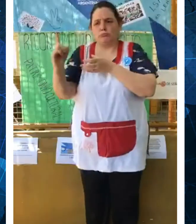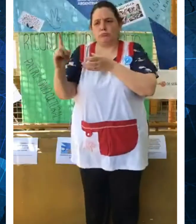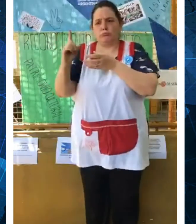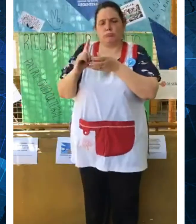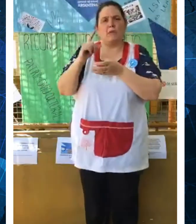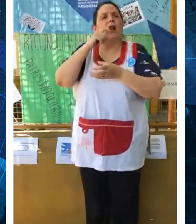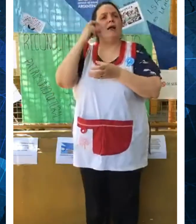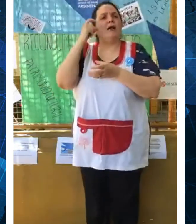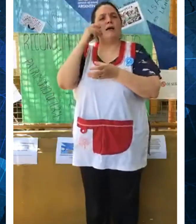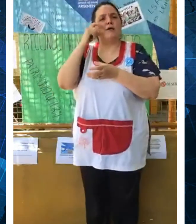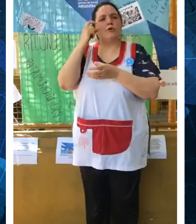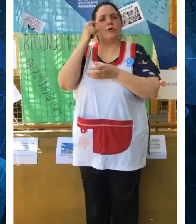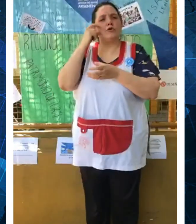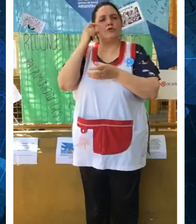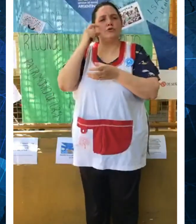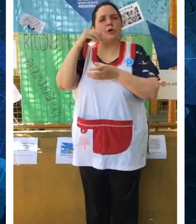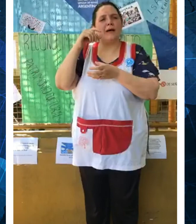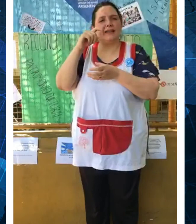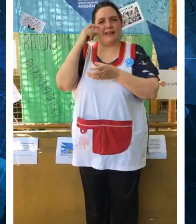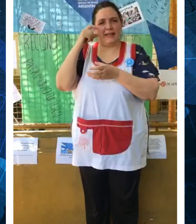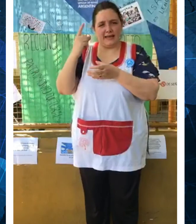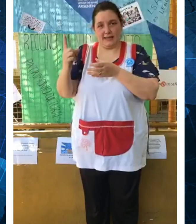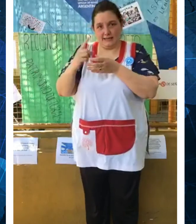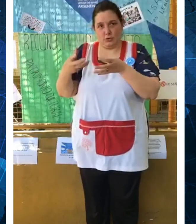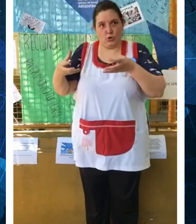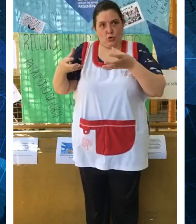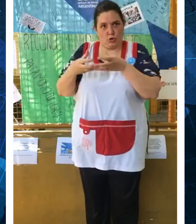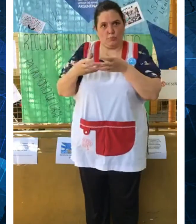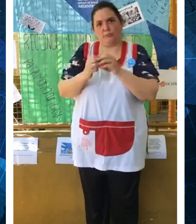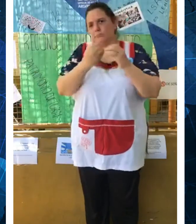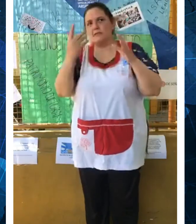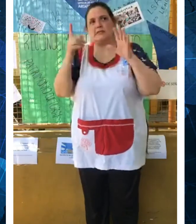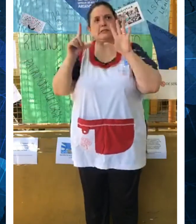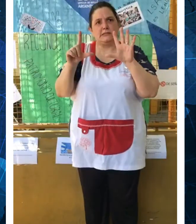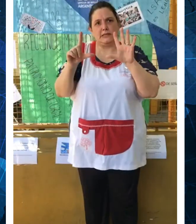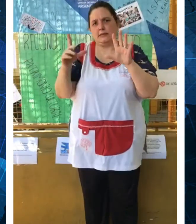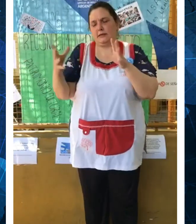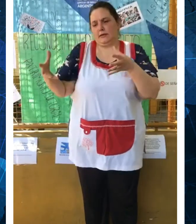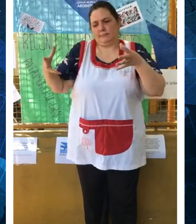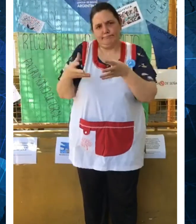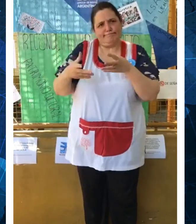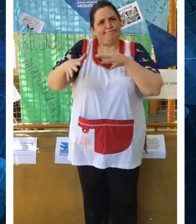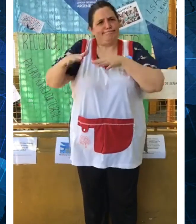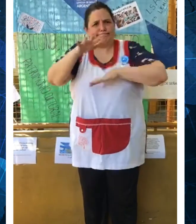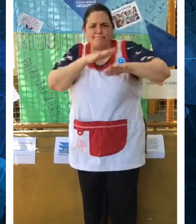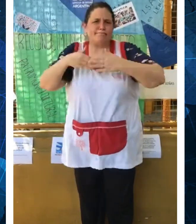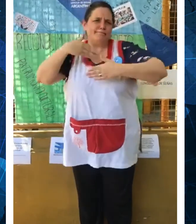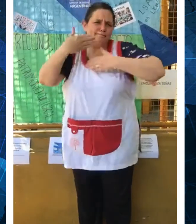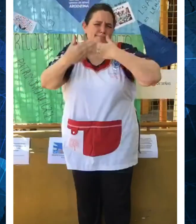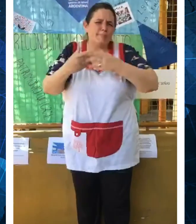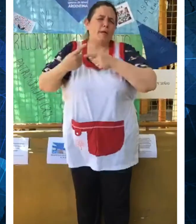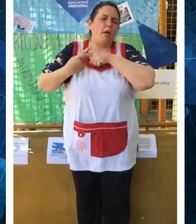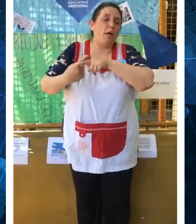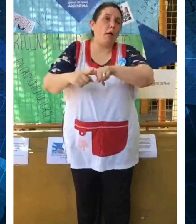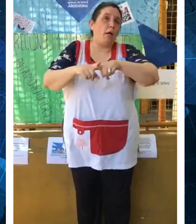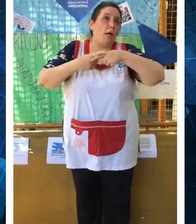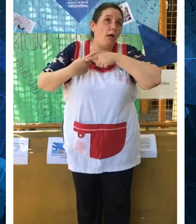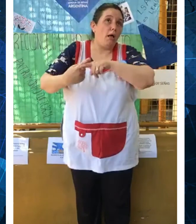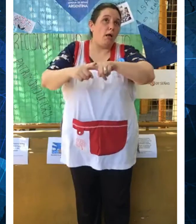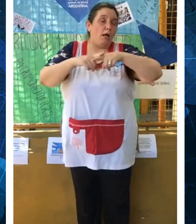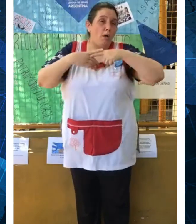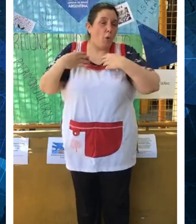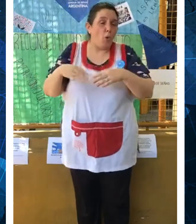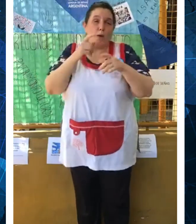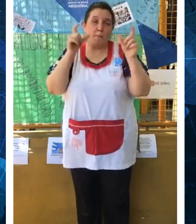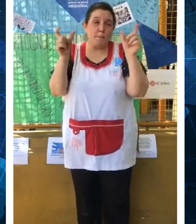haciendo el trabajo de traducción junto con una lingüista, la doctora Rocío Martínez,